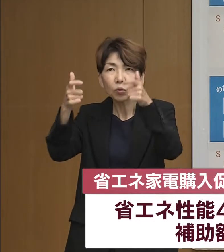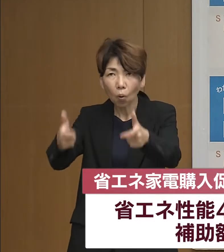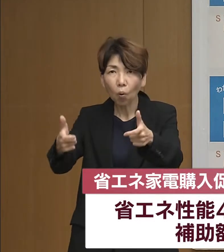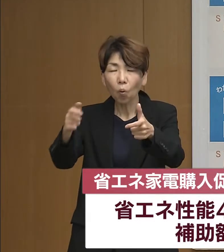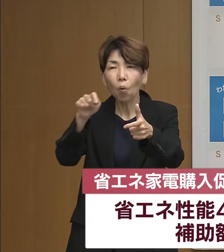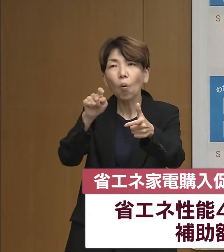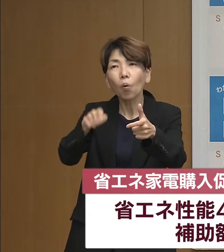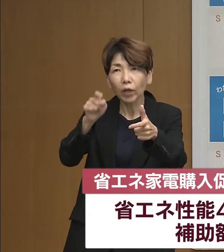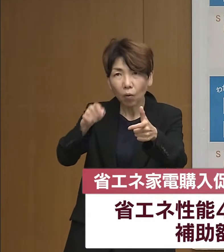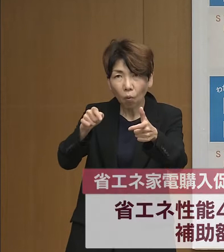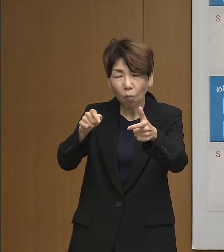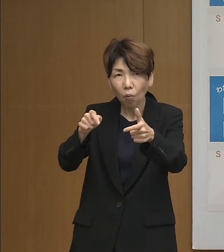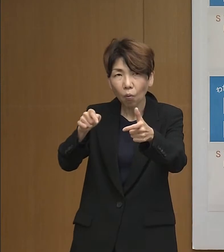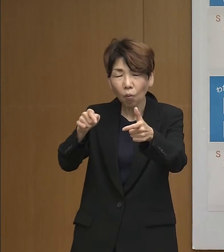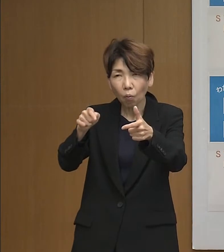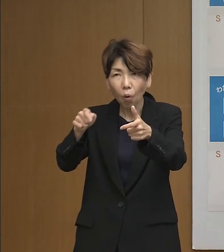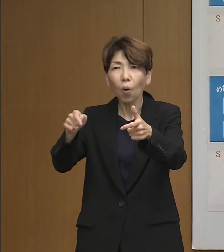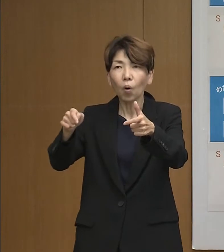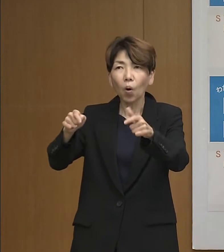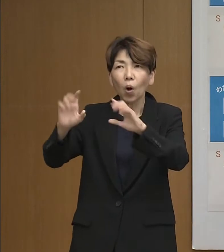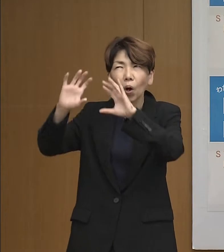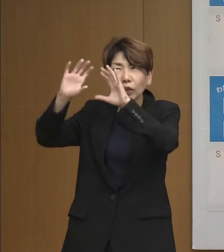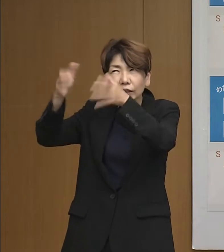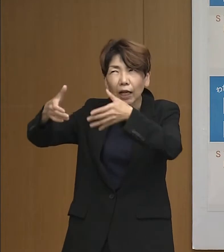3万円を補助します